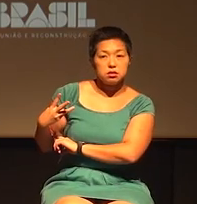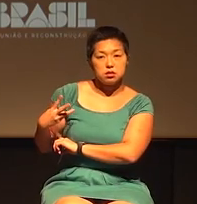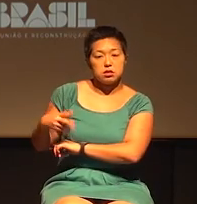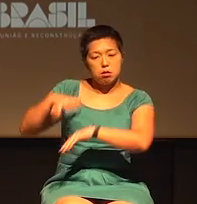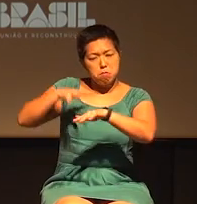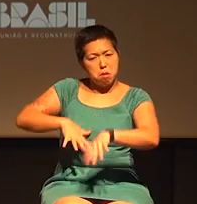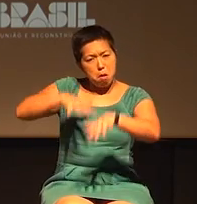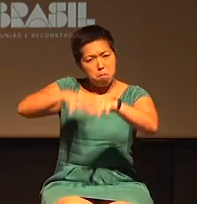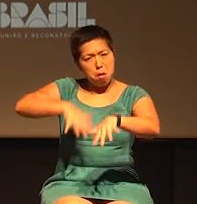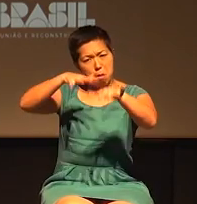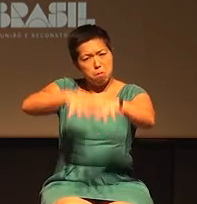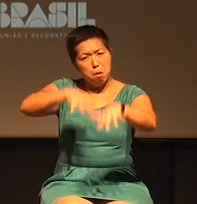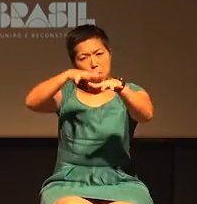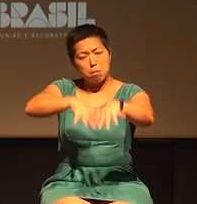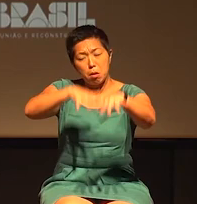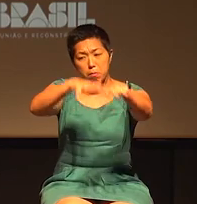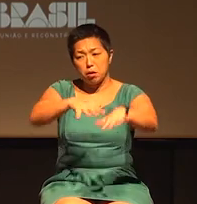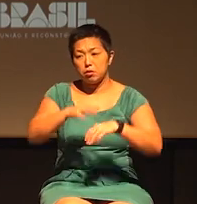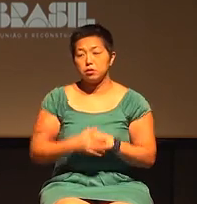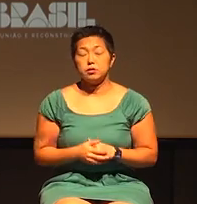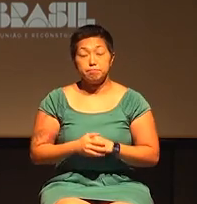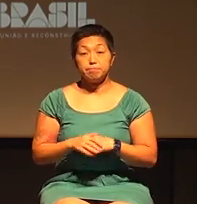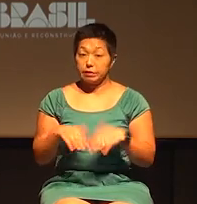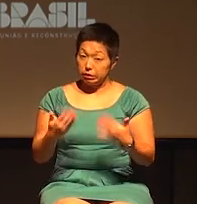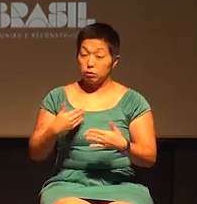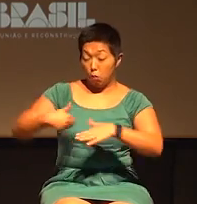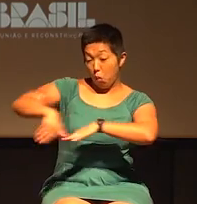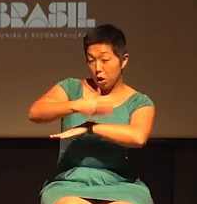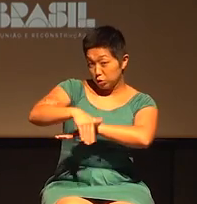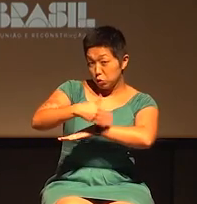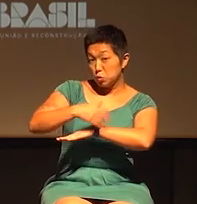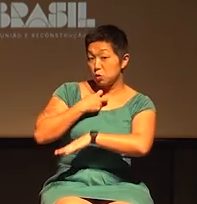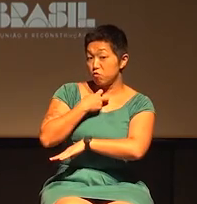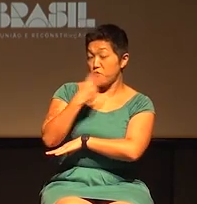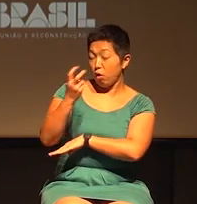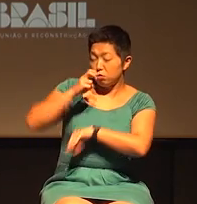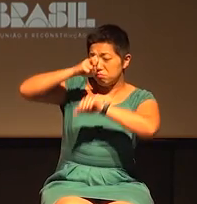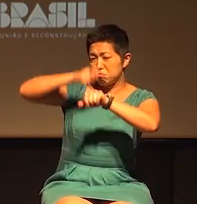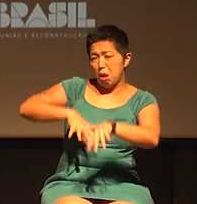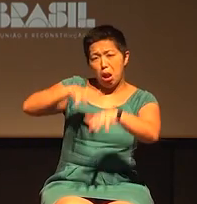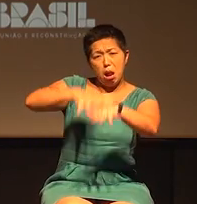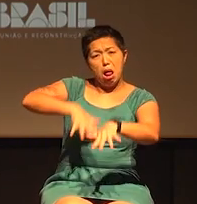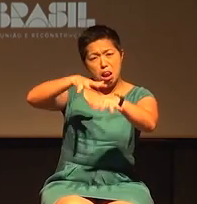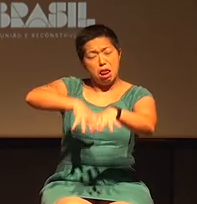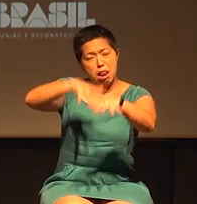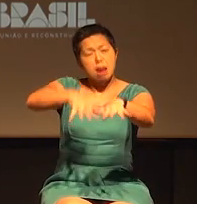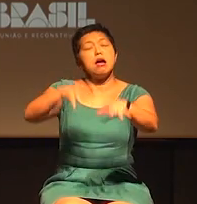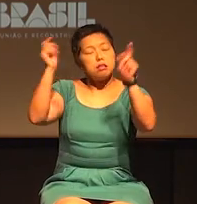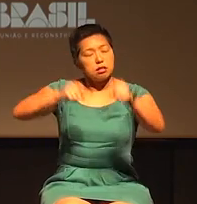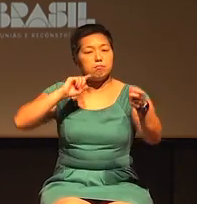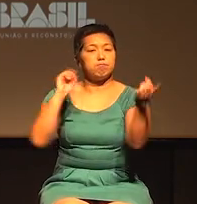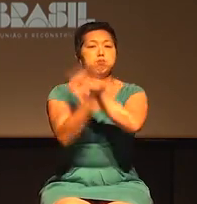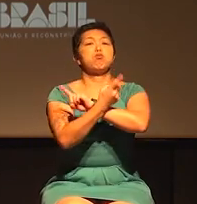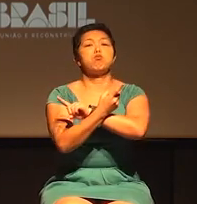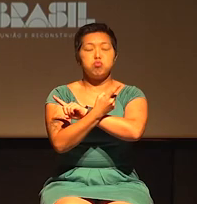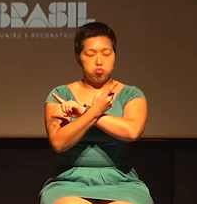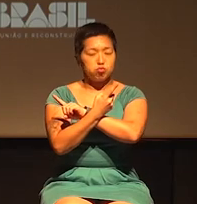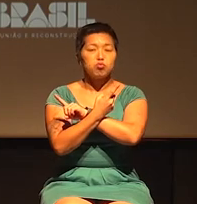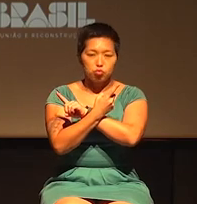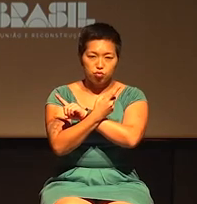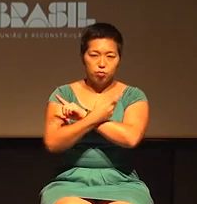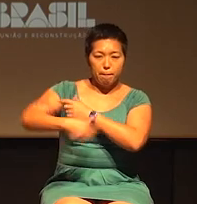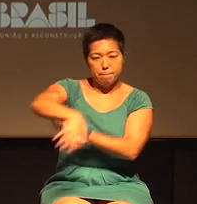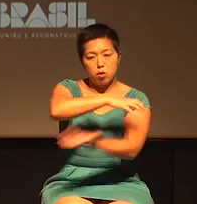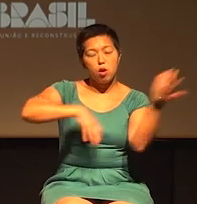começaram a ter mais voz e enfim as ruas com voz podem criar muitas disrupções né Eu acho que